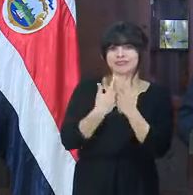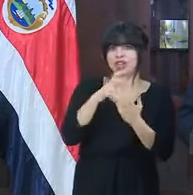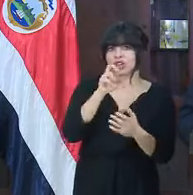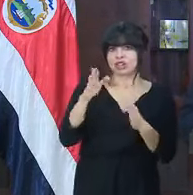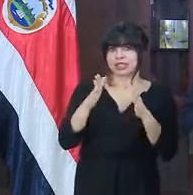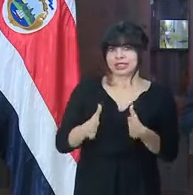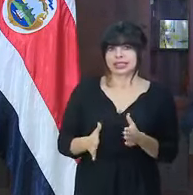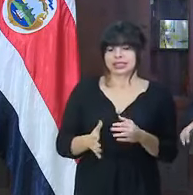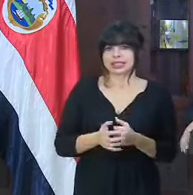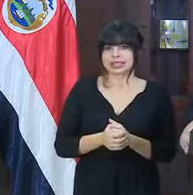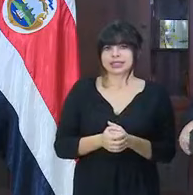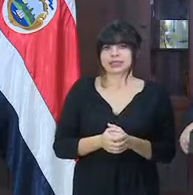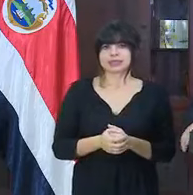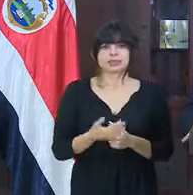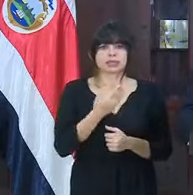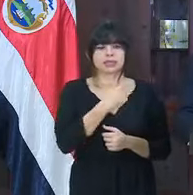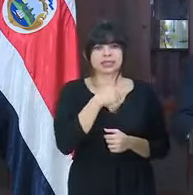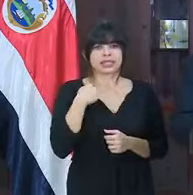ser costarricense.